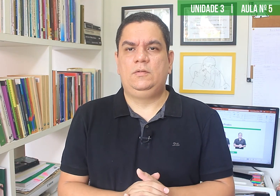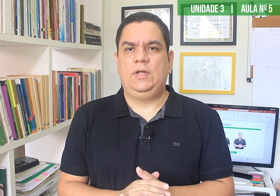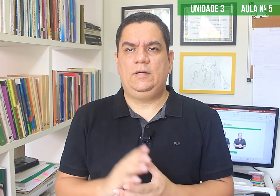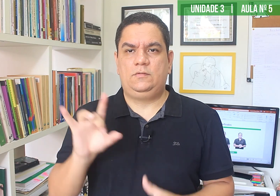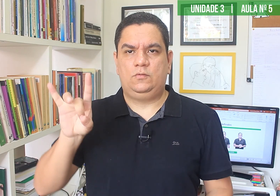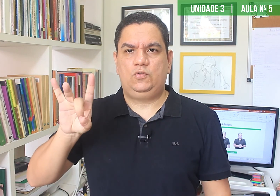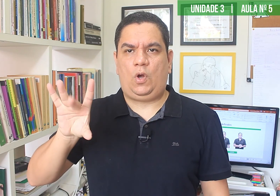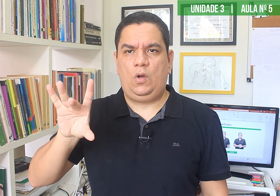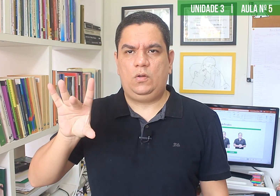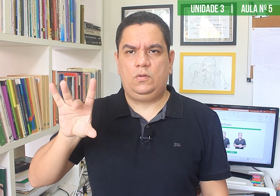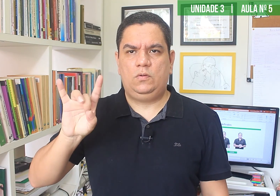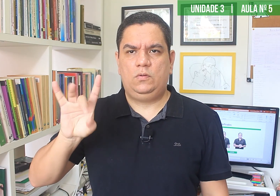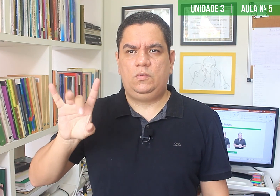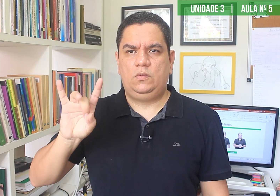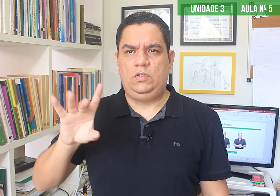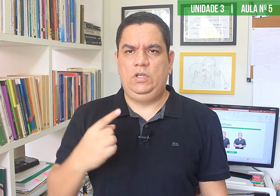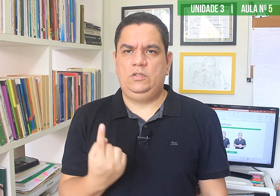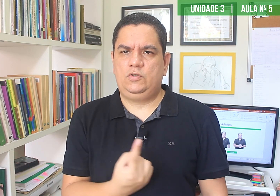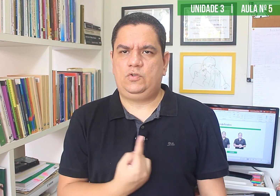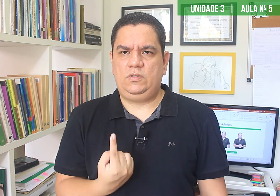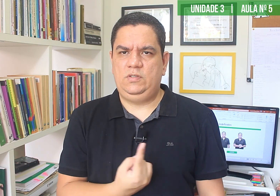tá? Então só e sozinho.